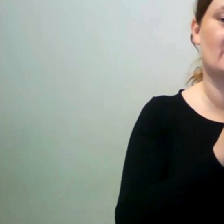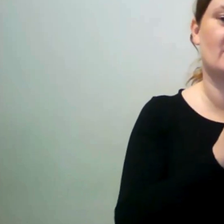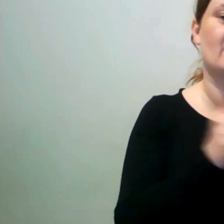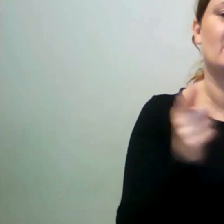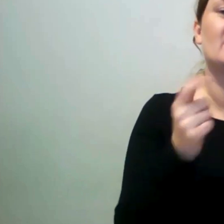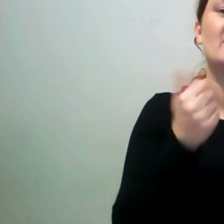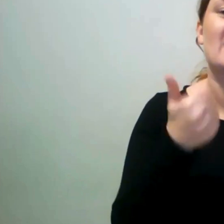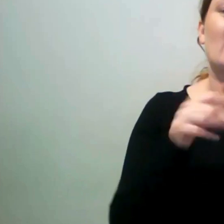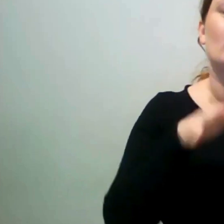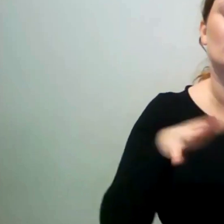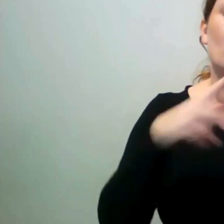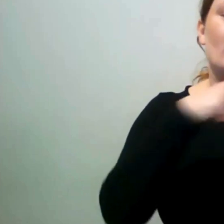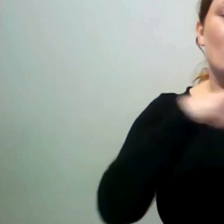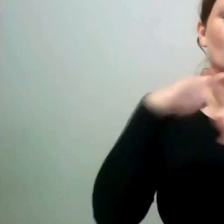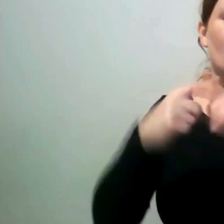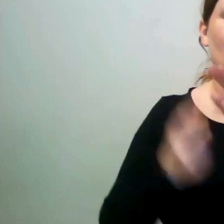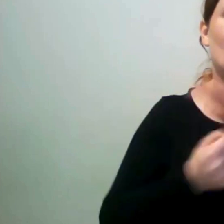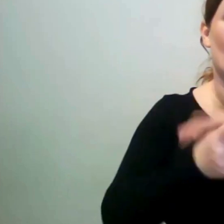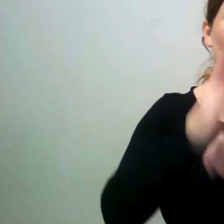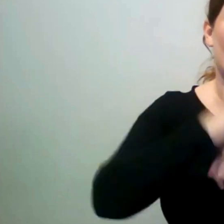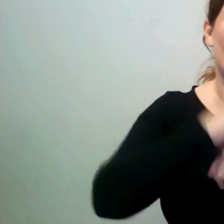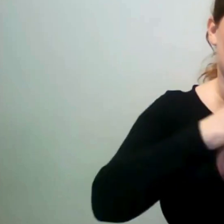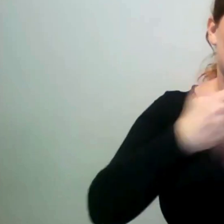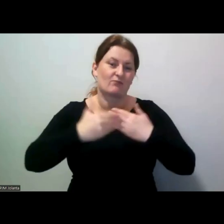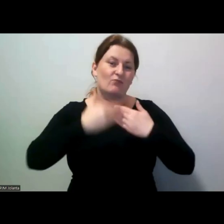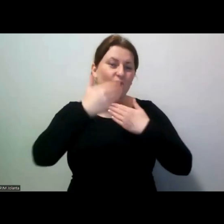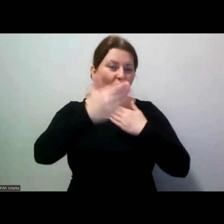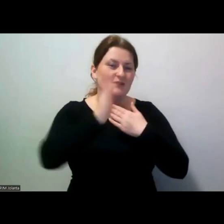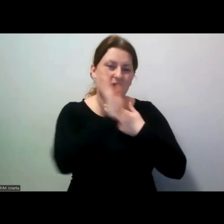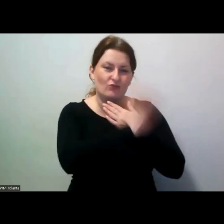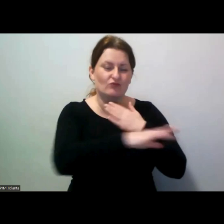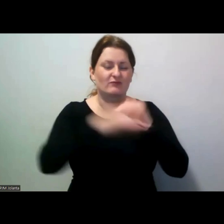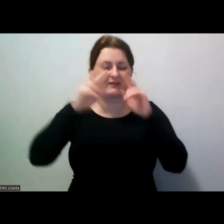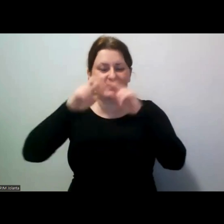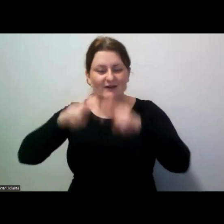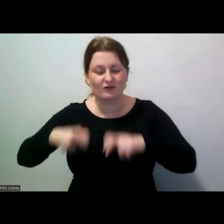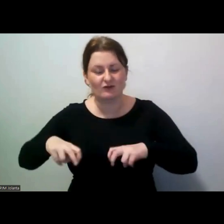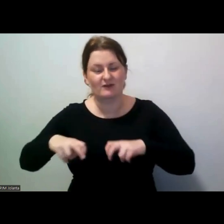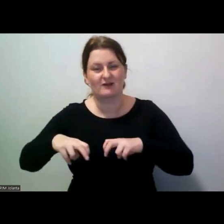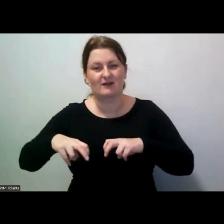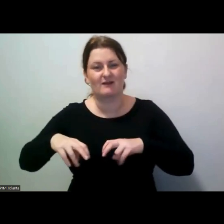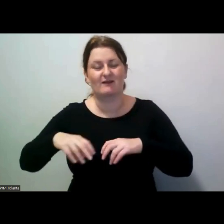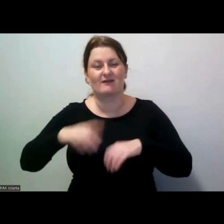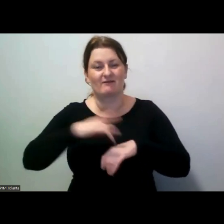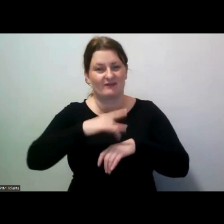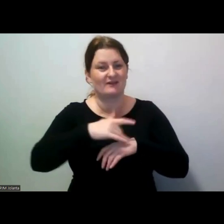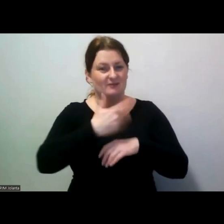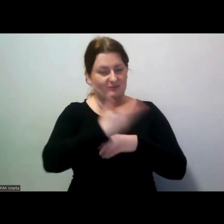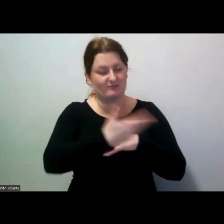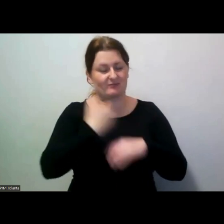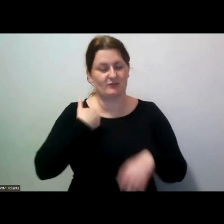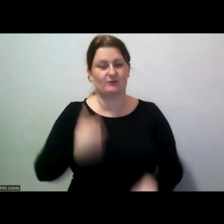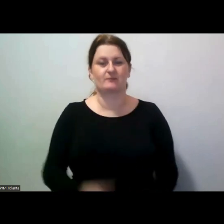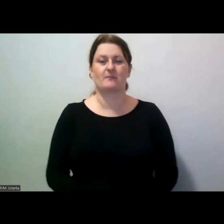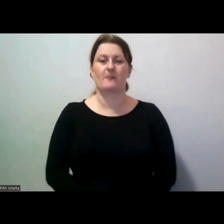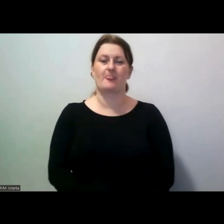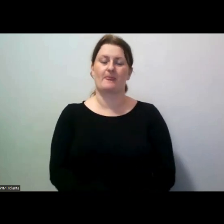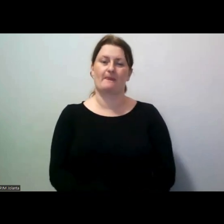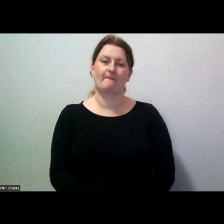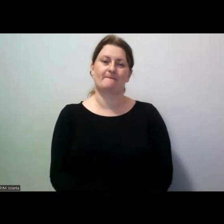dużo pozytywnych efektów spoza diagnozy preferencji językowej wyniknęło z samego faktu tego narzędzia.